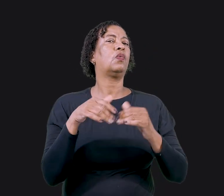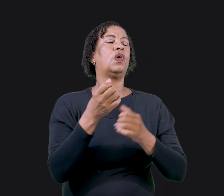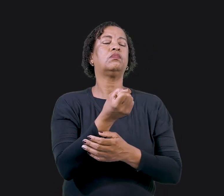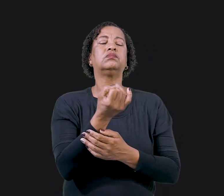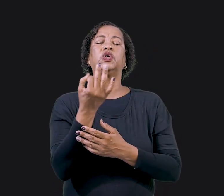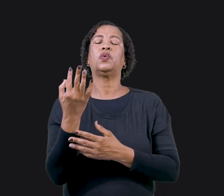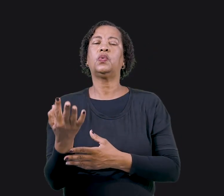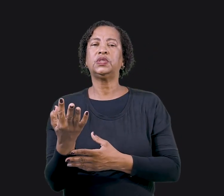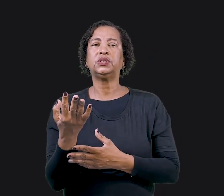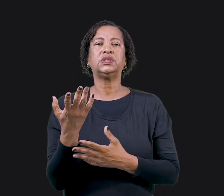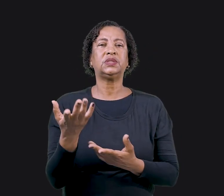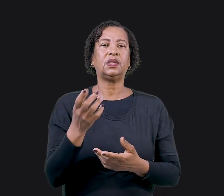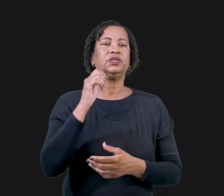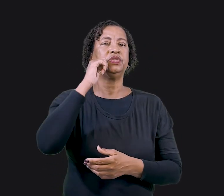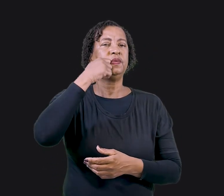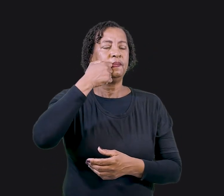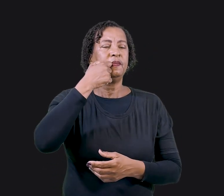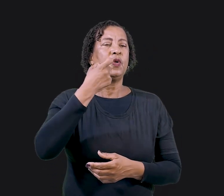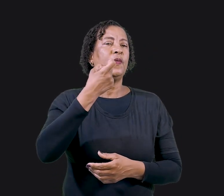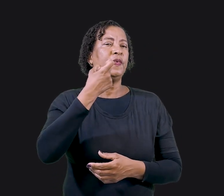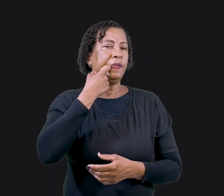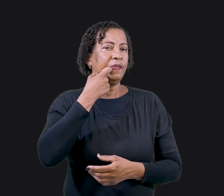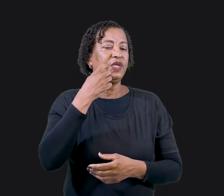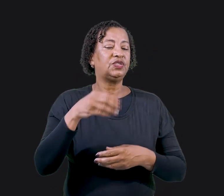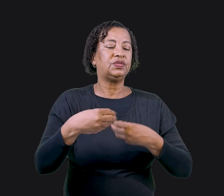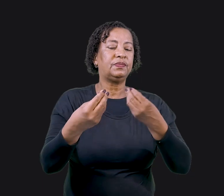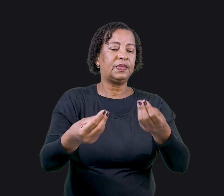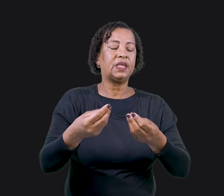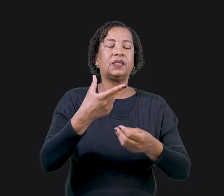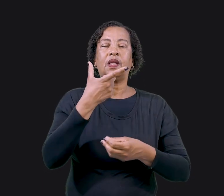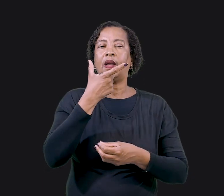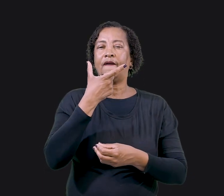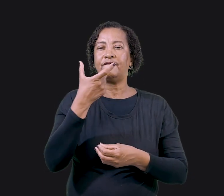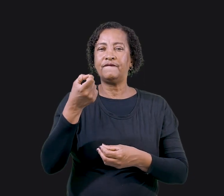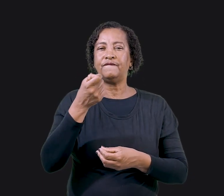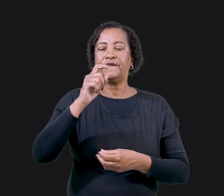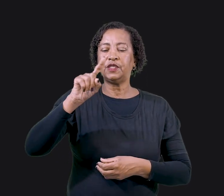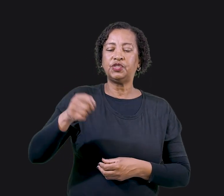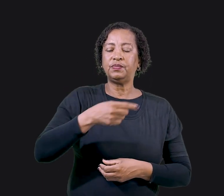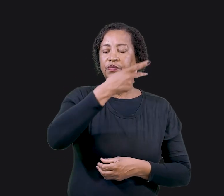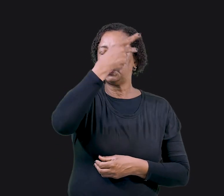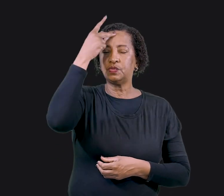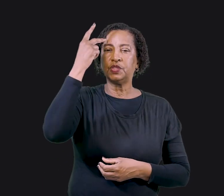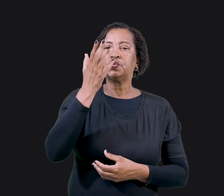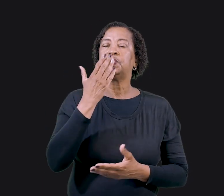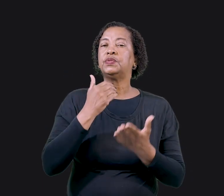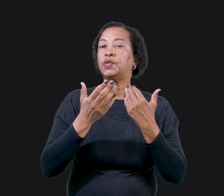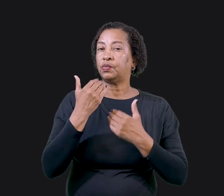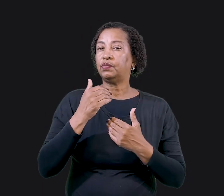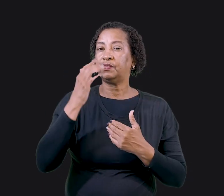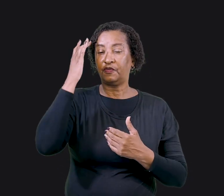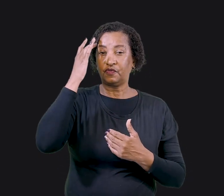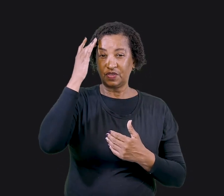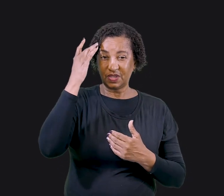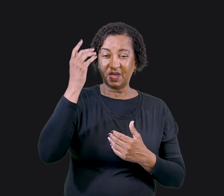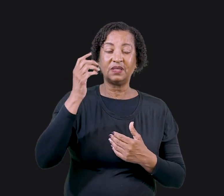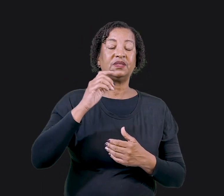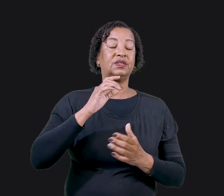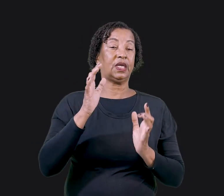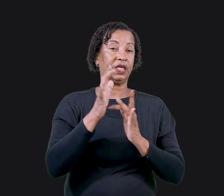Qual seria a quantidade necessária de pão e peixe para alimentar 20.000 pessoas, hein? Você acha que Jesus sozinho ficou segurando todo